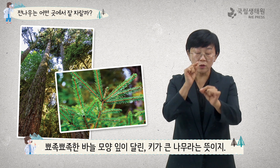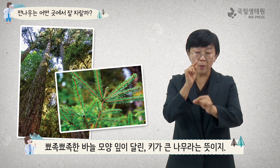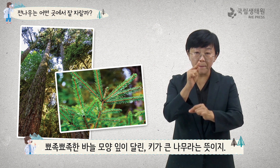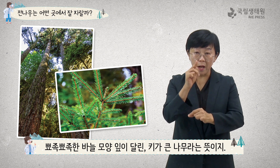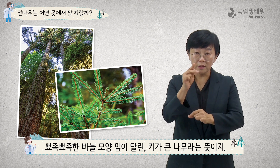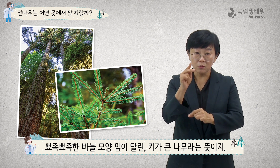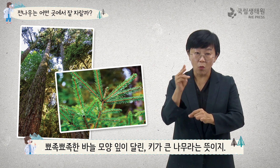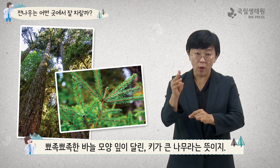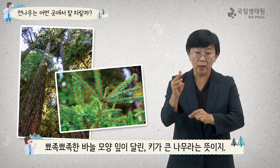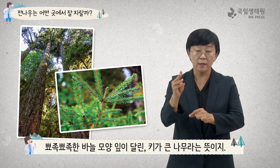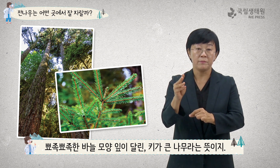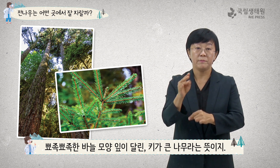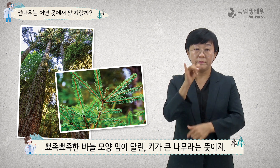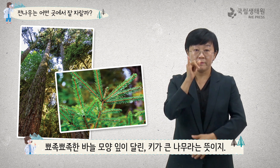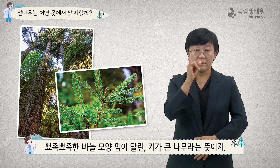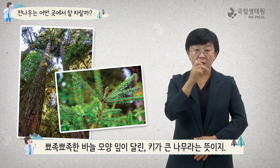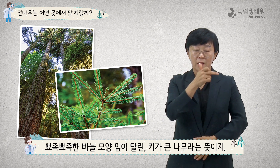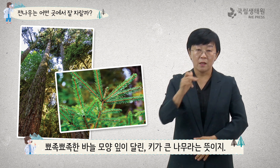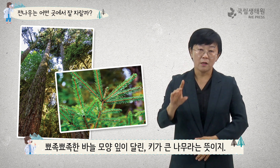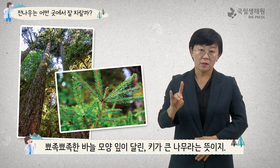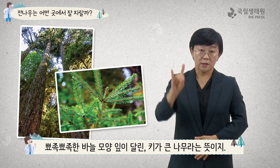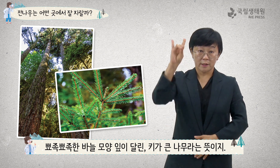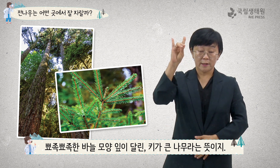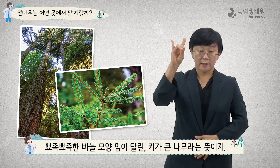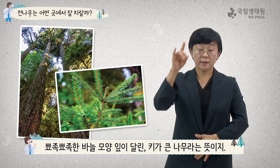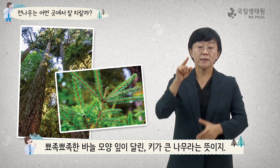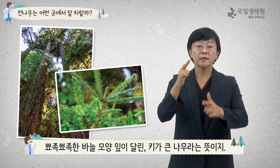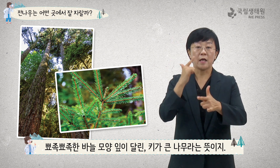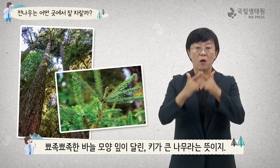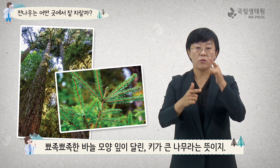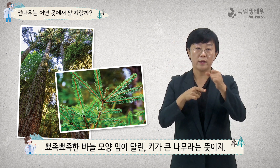뾰족뾰족한 바늘 모양 잎이 달린 키가 큰 나무라는 뜻이지.